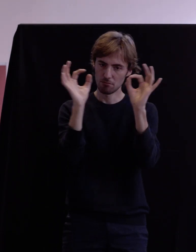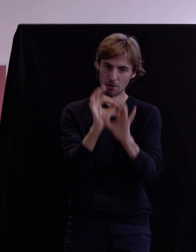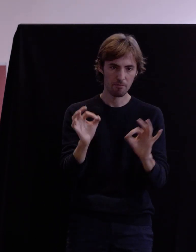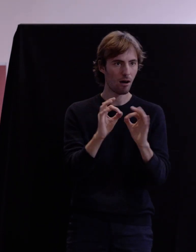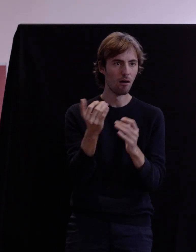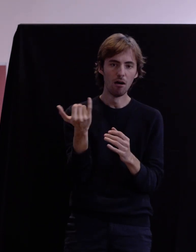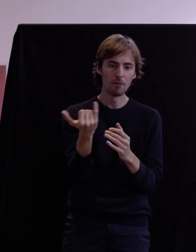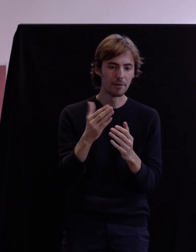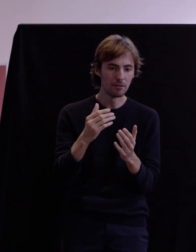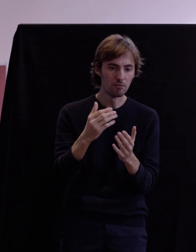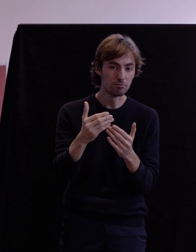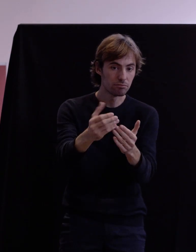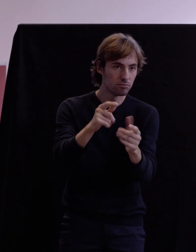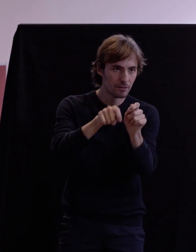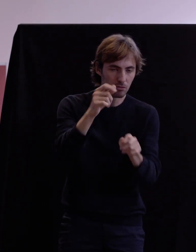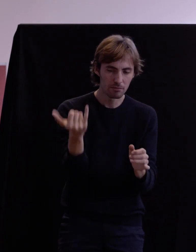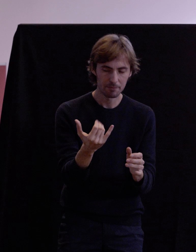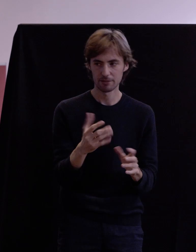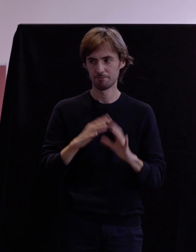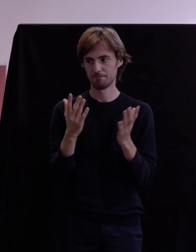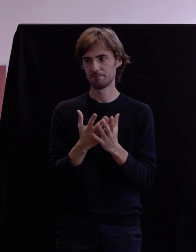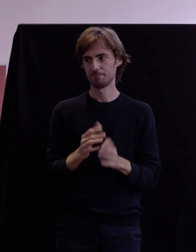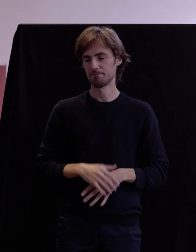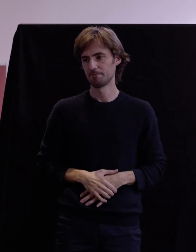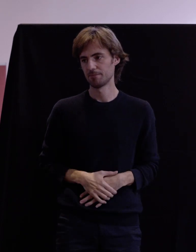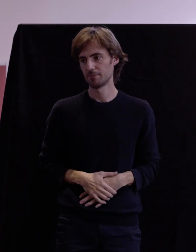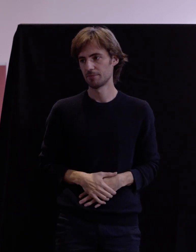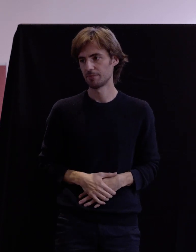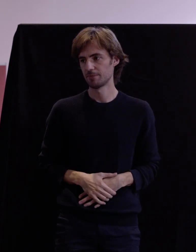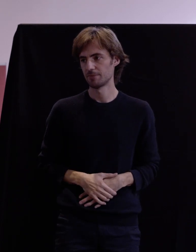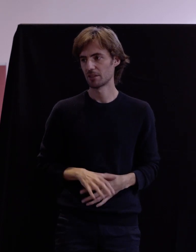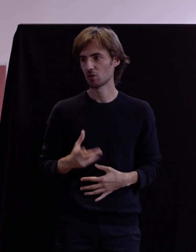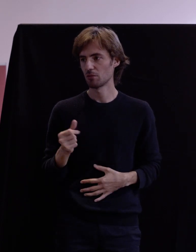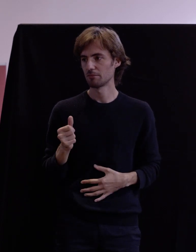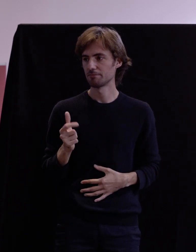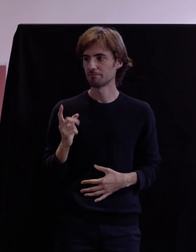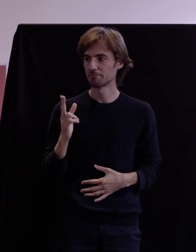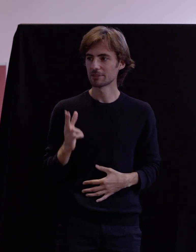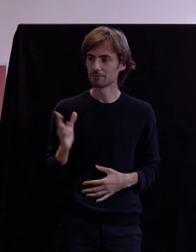de poursuivre le test. Donc ça, alors je ne sais pas comment je vais déclencher parce que...